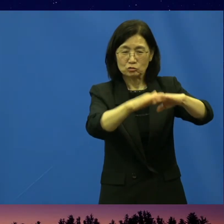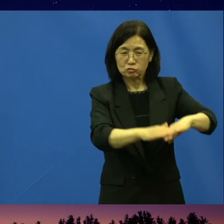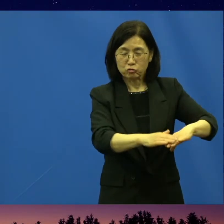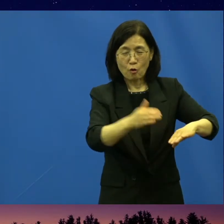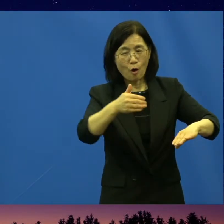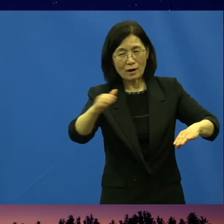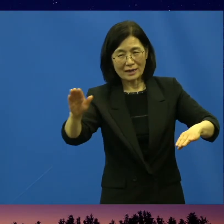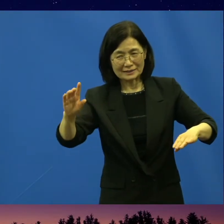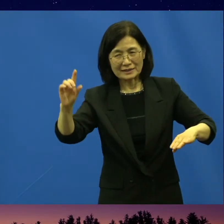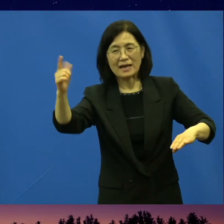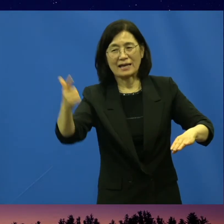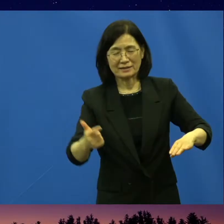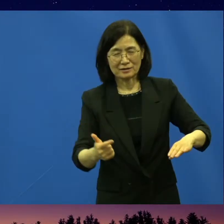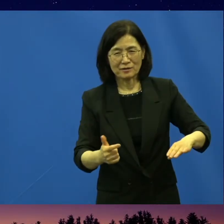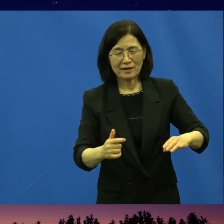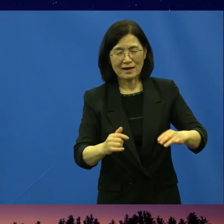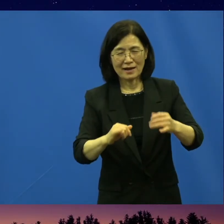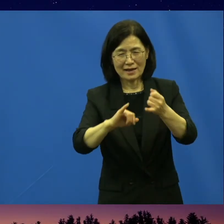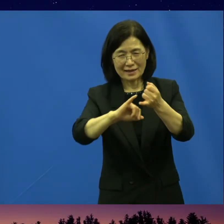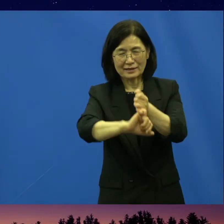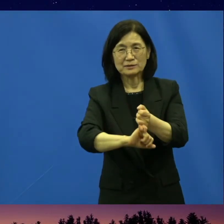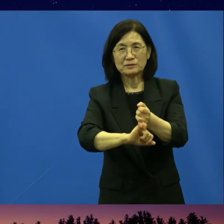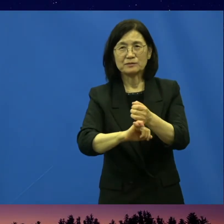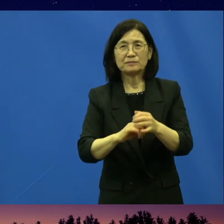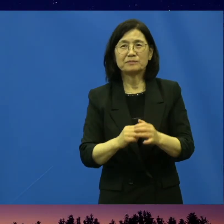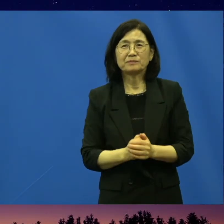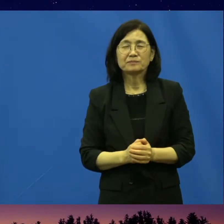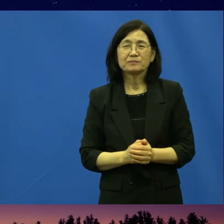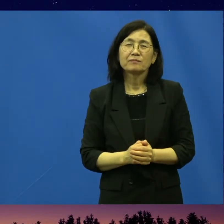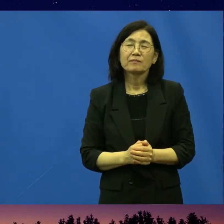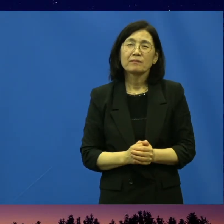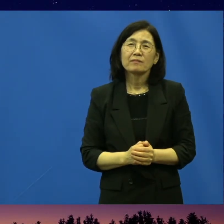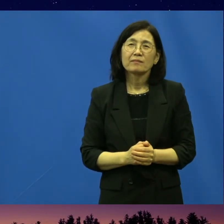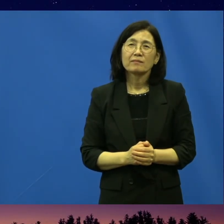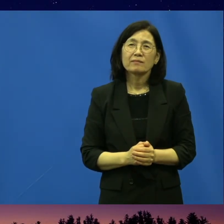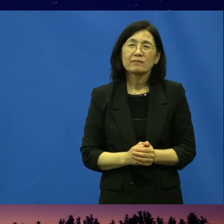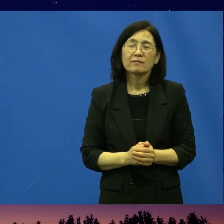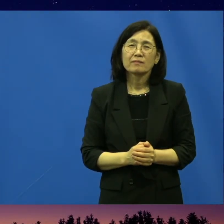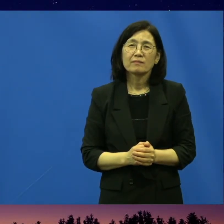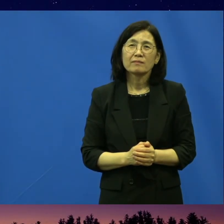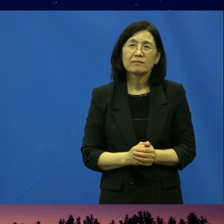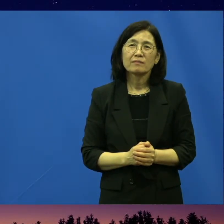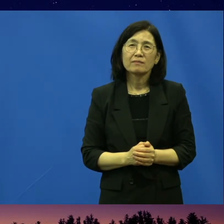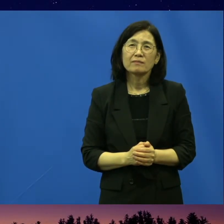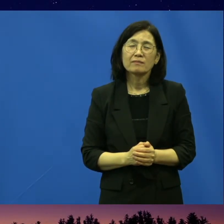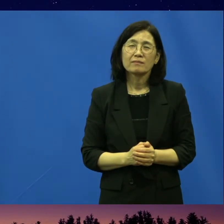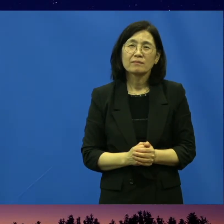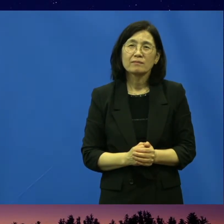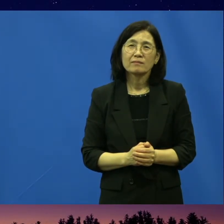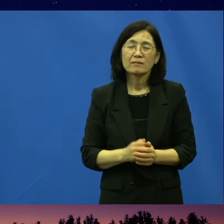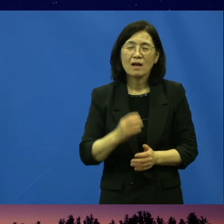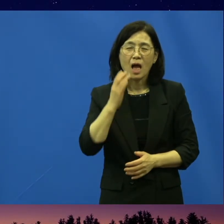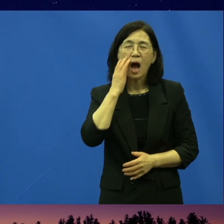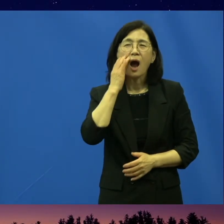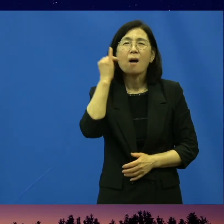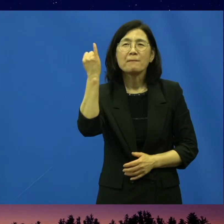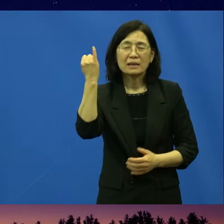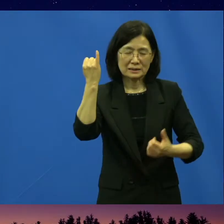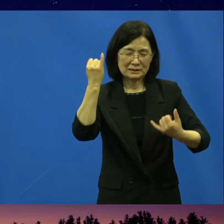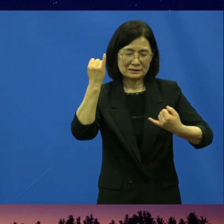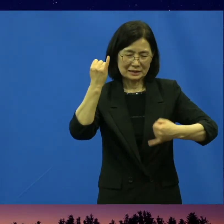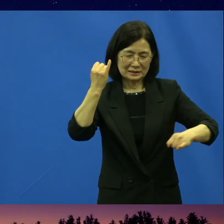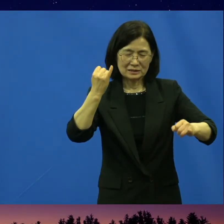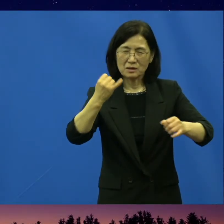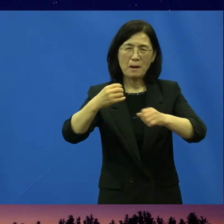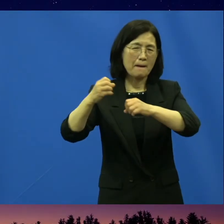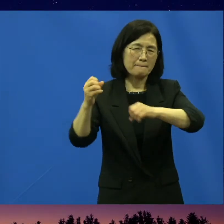아이는 엄마를 의심할 수 있어. 그러나 엄마를 잘 모르기 때문에 의심한 거죠. 아이는 엄마는 그 자식을 버리지 않죠.